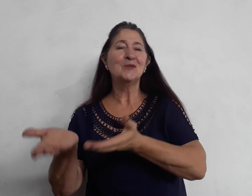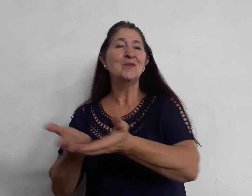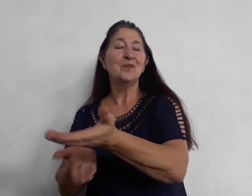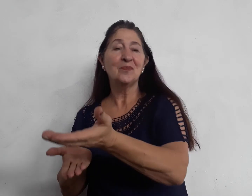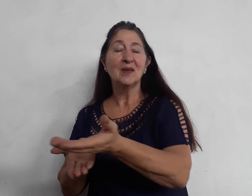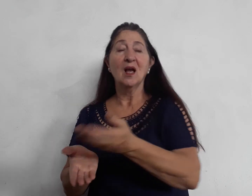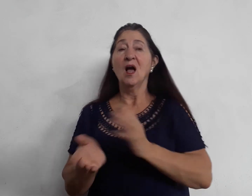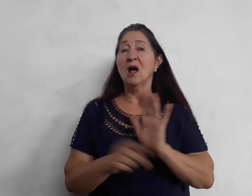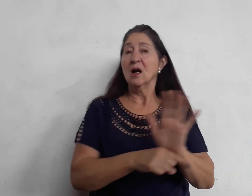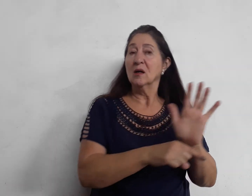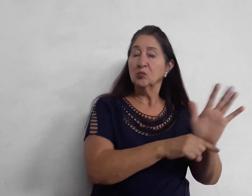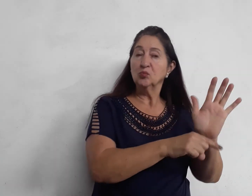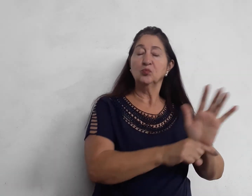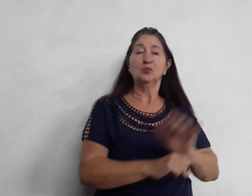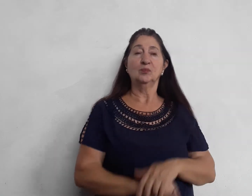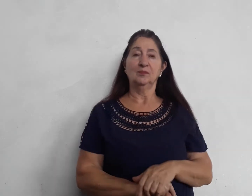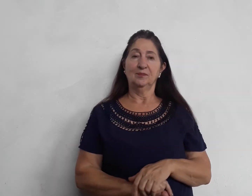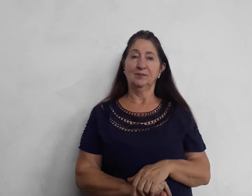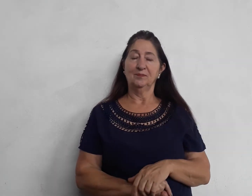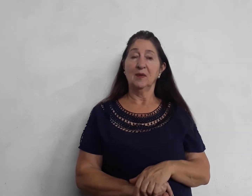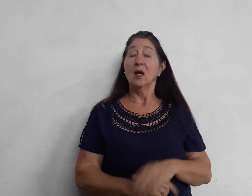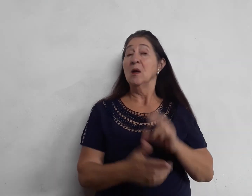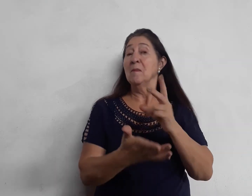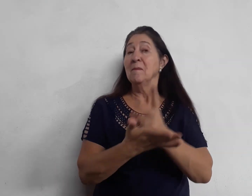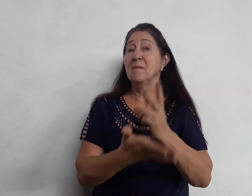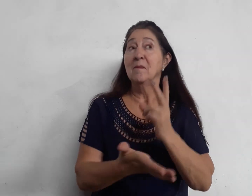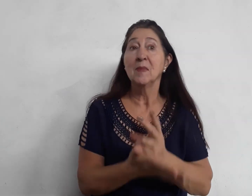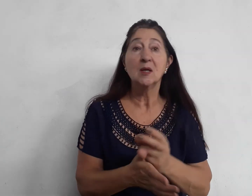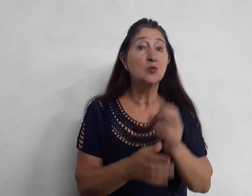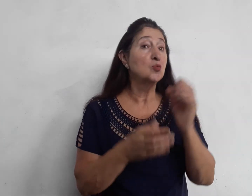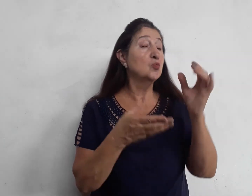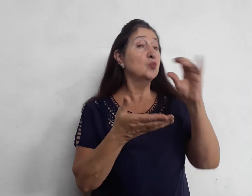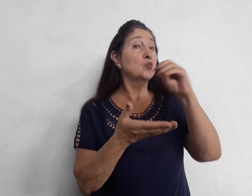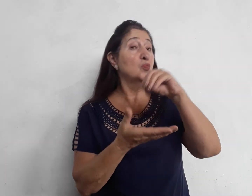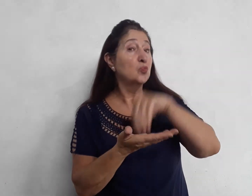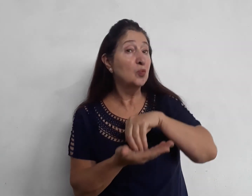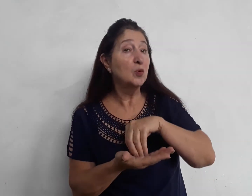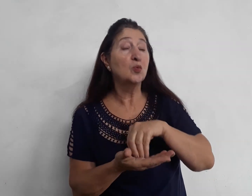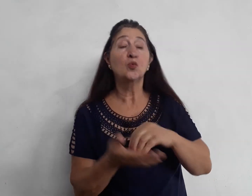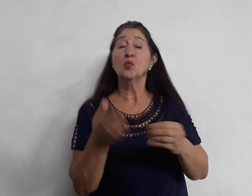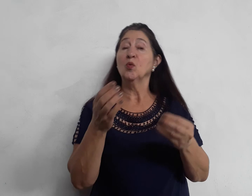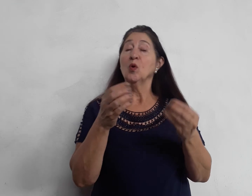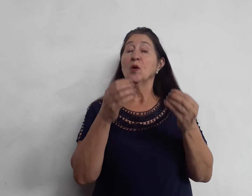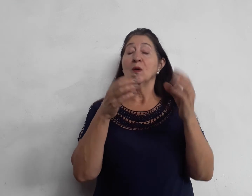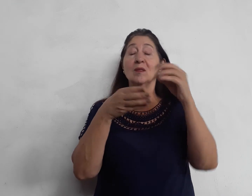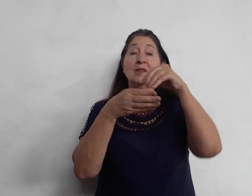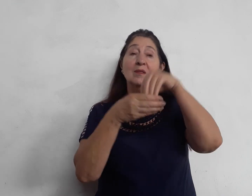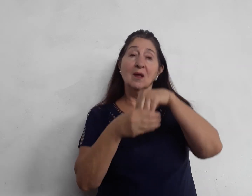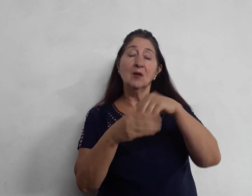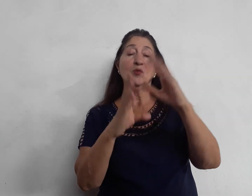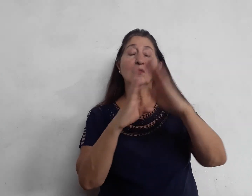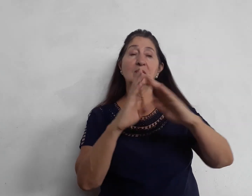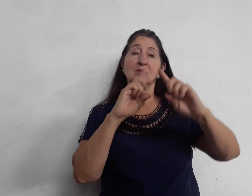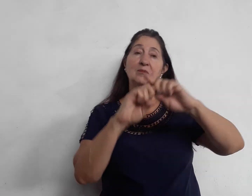outros. E mesmo no seio da nossa igreja, embora a doutrina insista no tema da